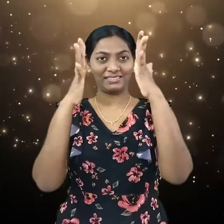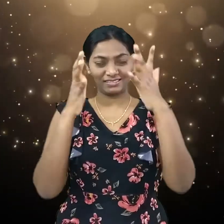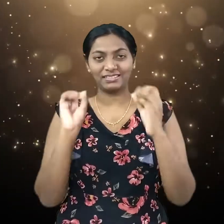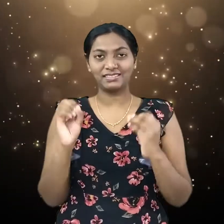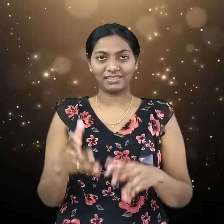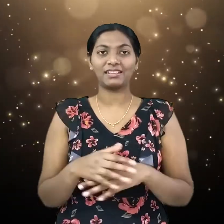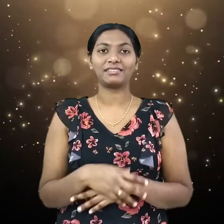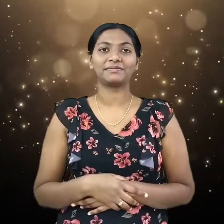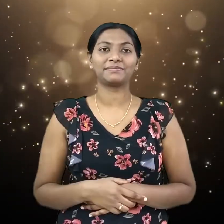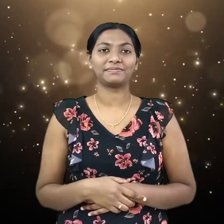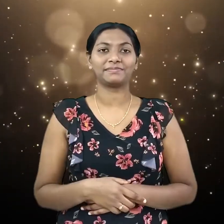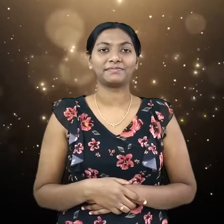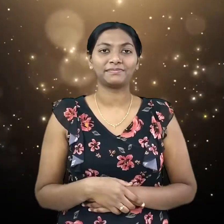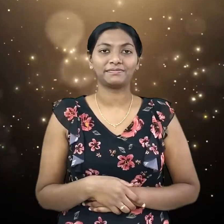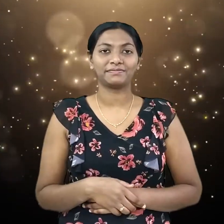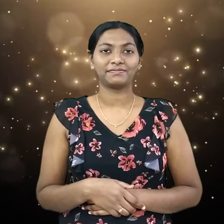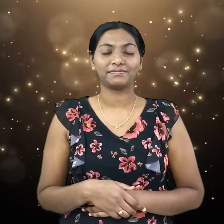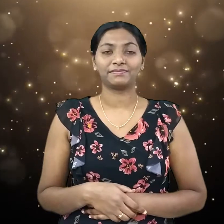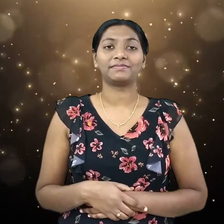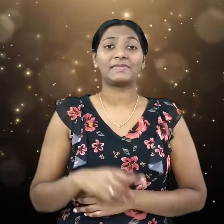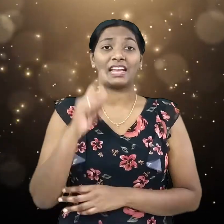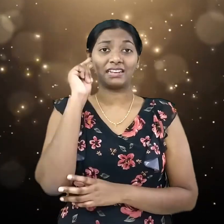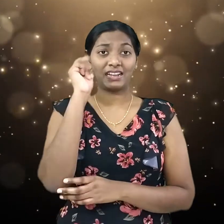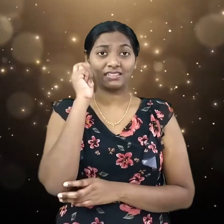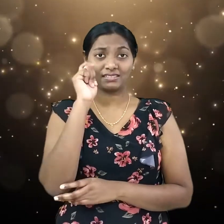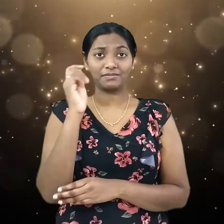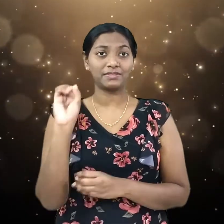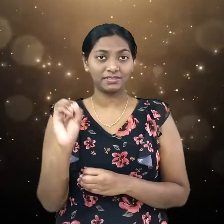करेंगे हमारे गवाह का।